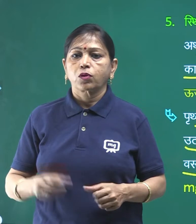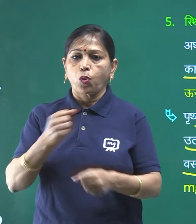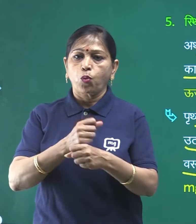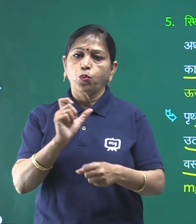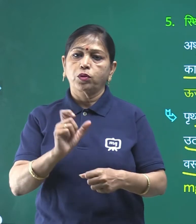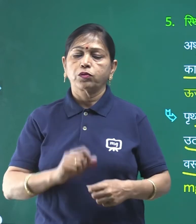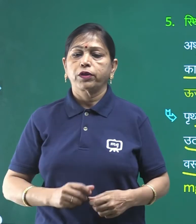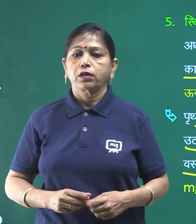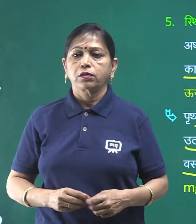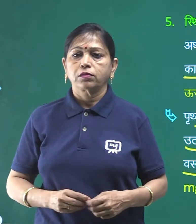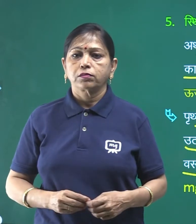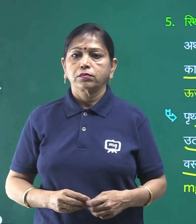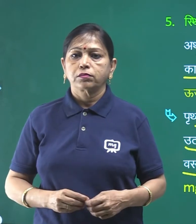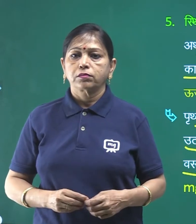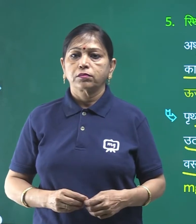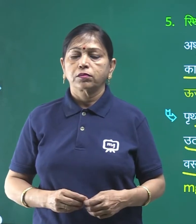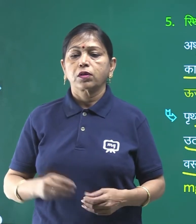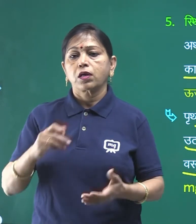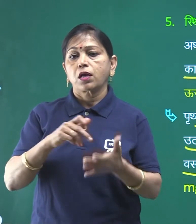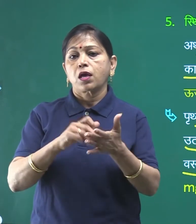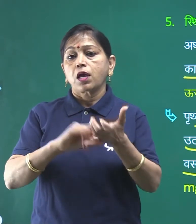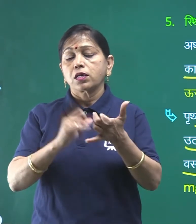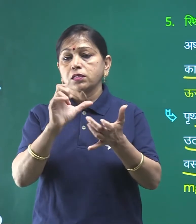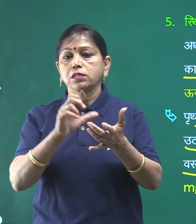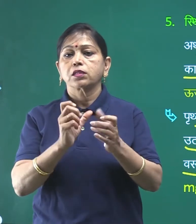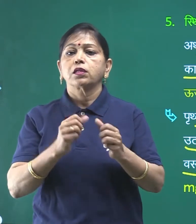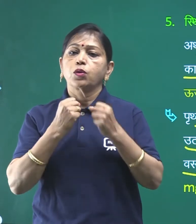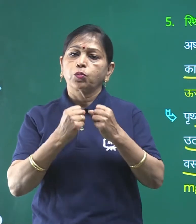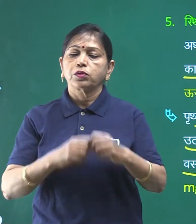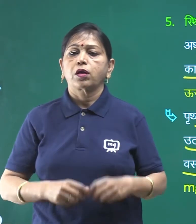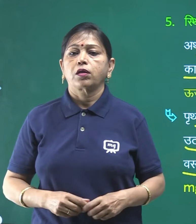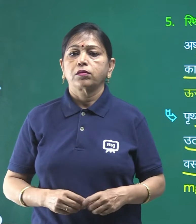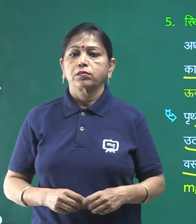गुरुत्वीय स्थितिज ऊर्जा